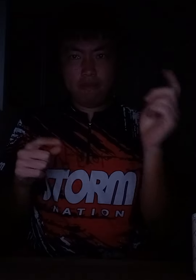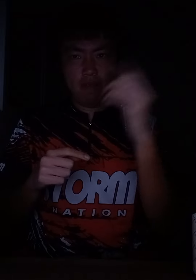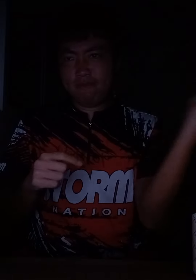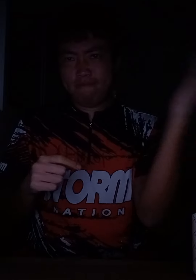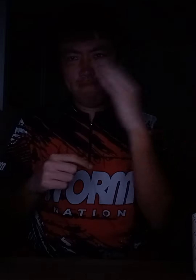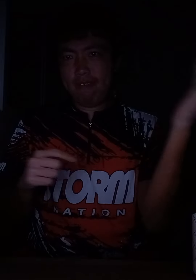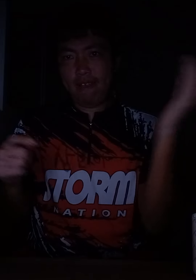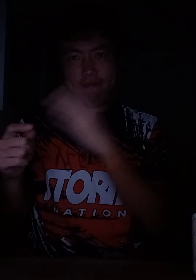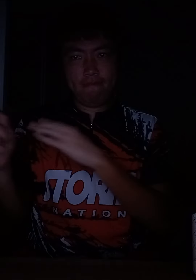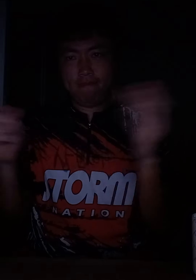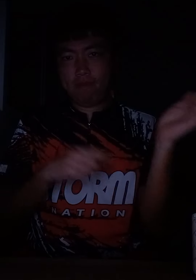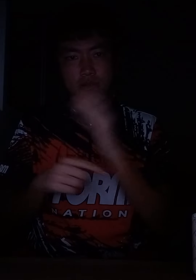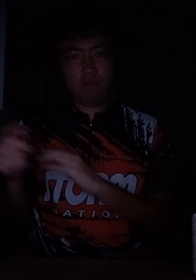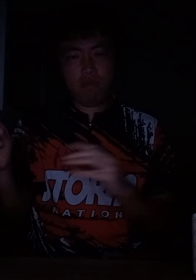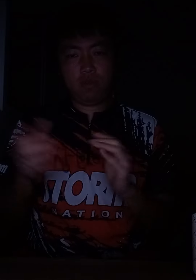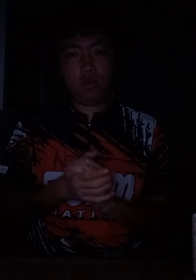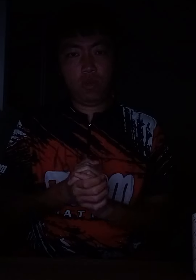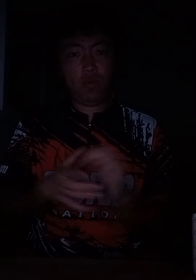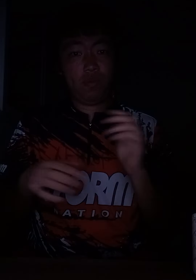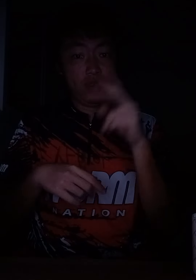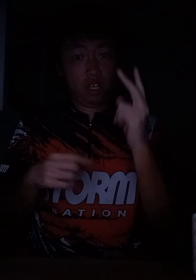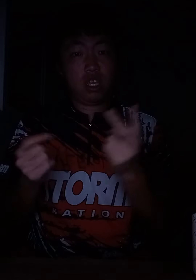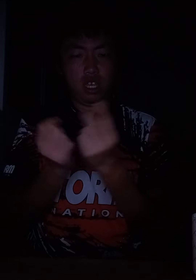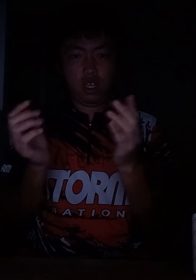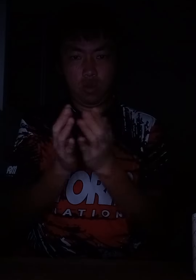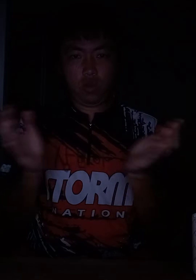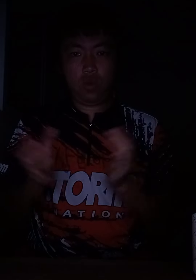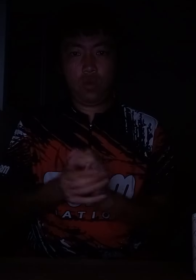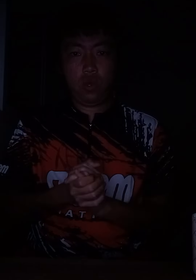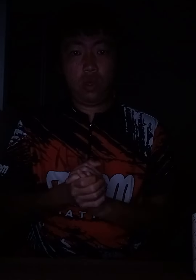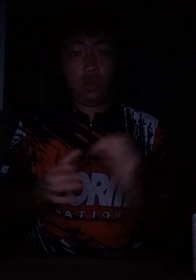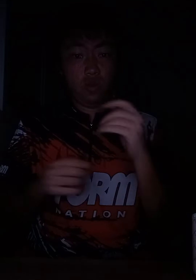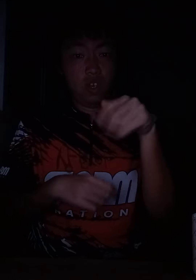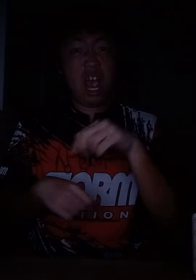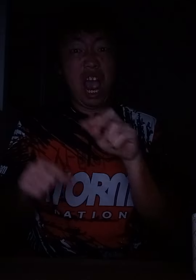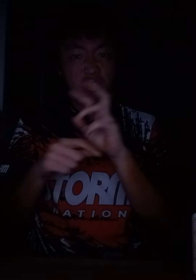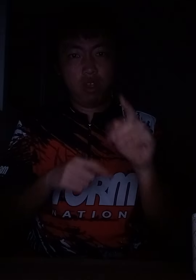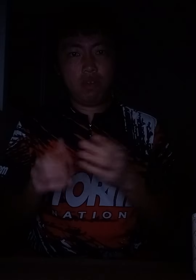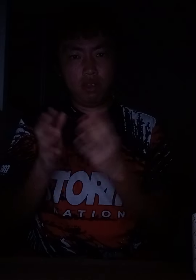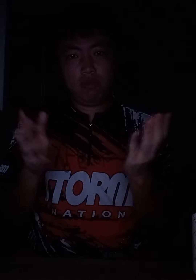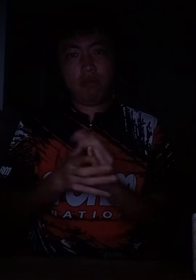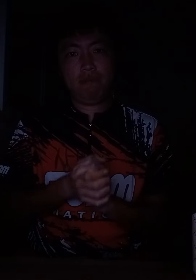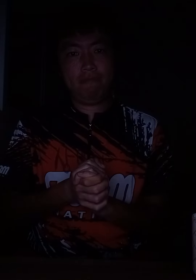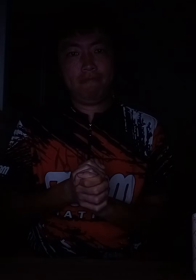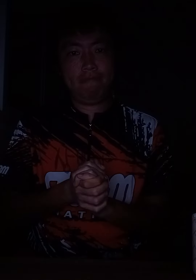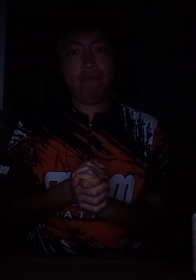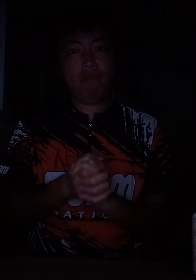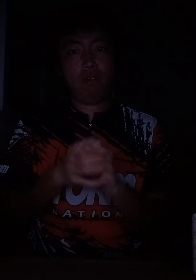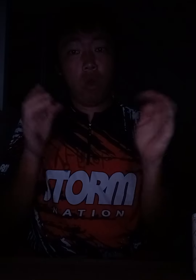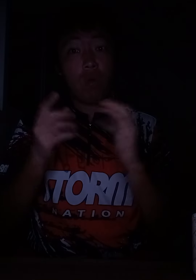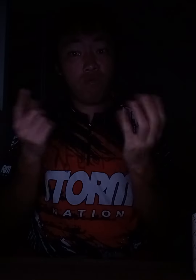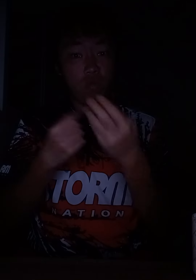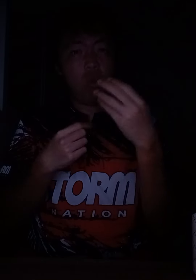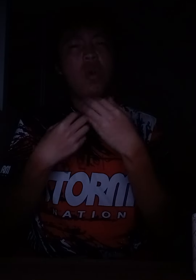내리치는 남성. 난동은 약 20분간 이어졌고 편의점 안은 아수라장이 됐습니다. 업주는 목과 팔 등